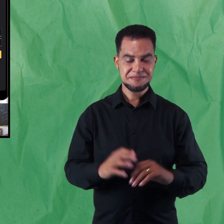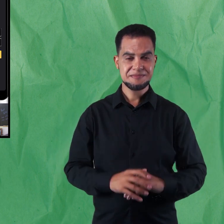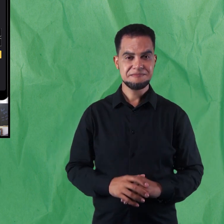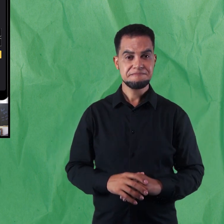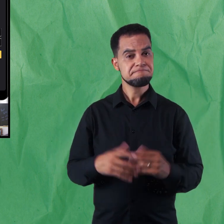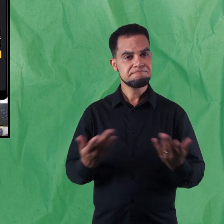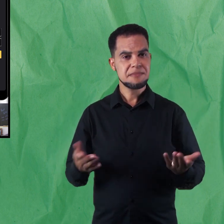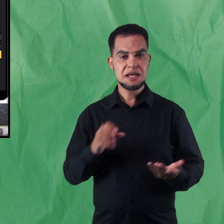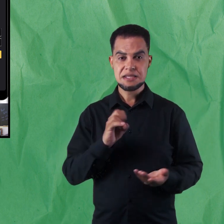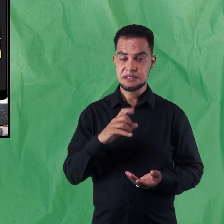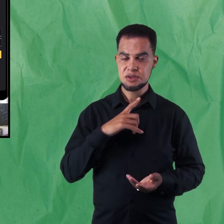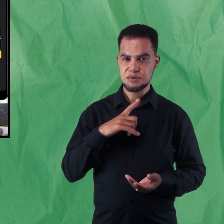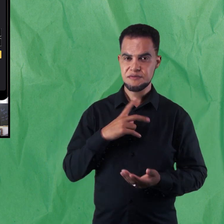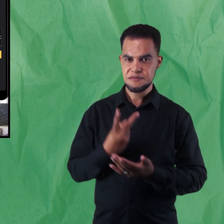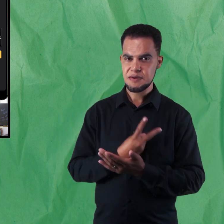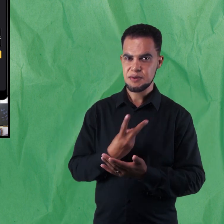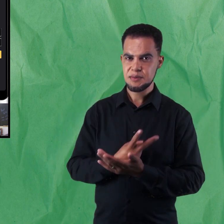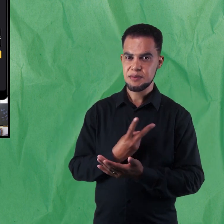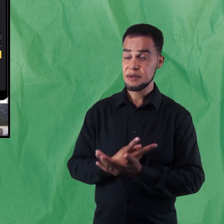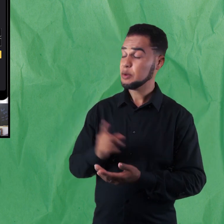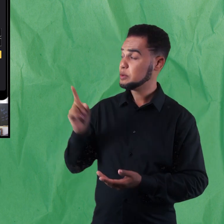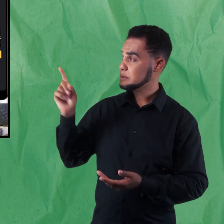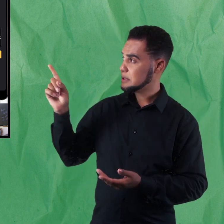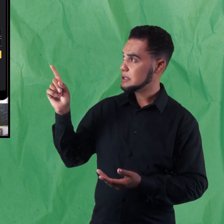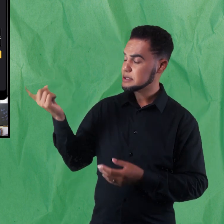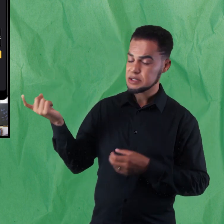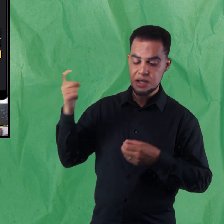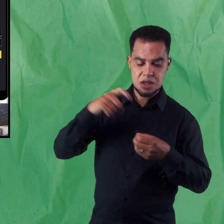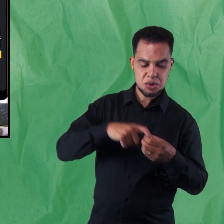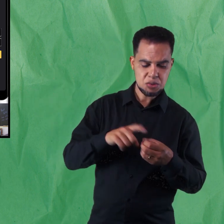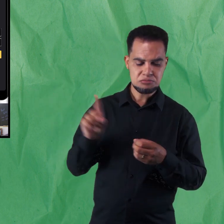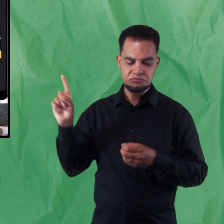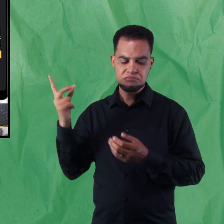aí, caso eu tenha um erro, né, desse retorno aqui,